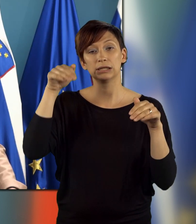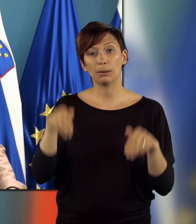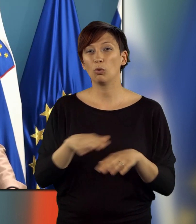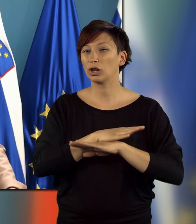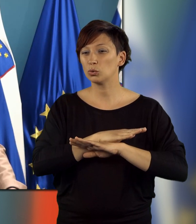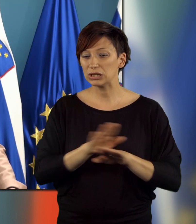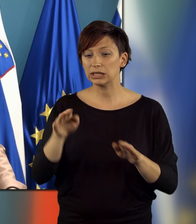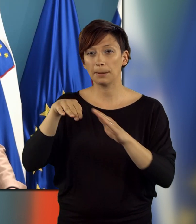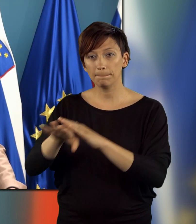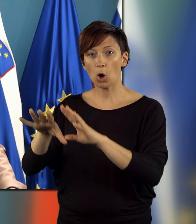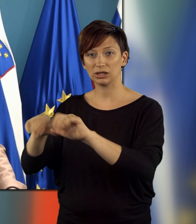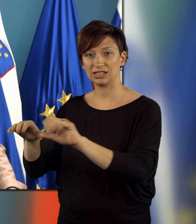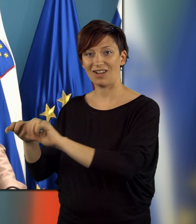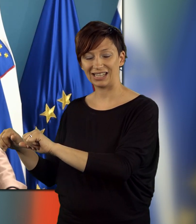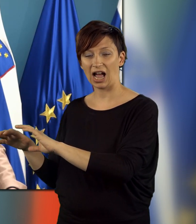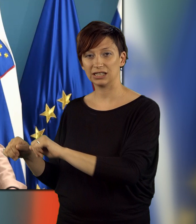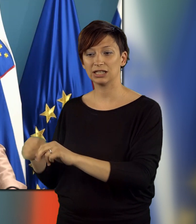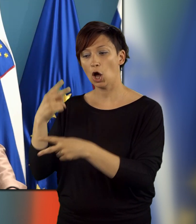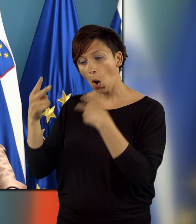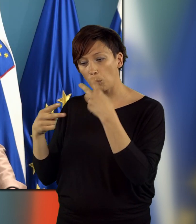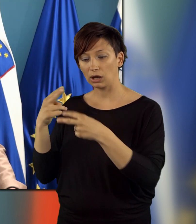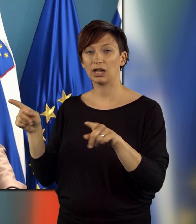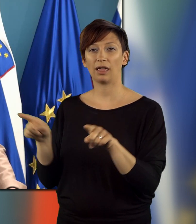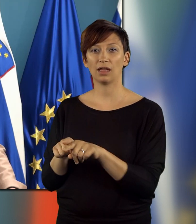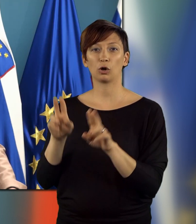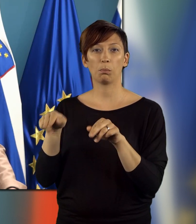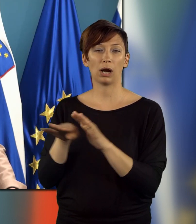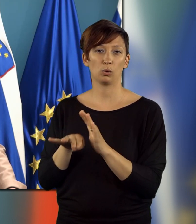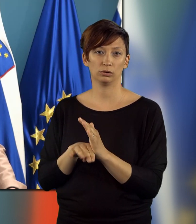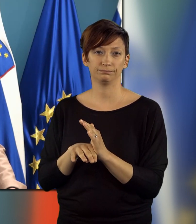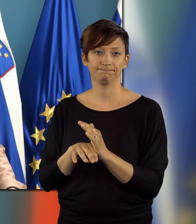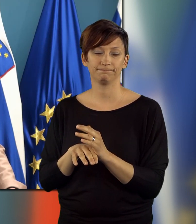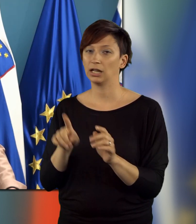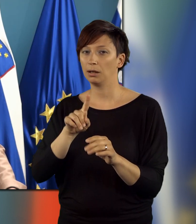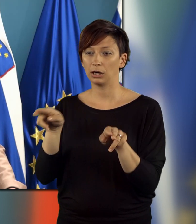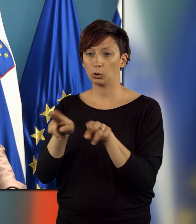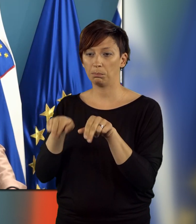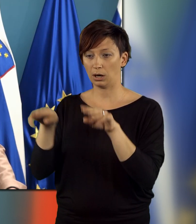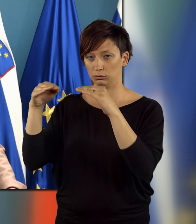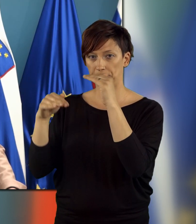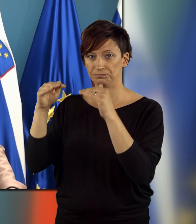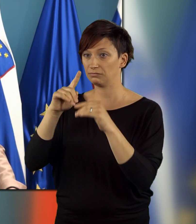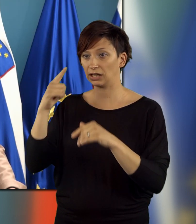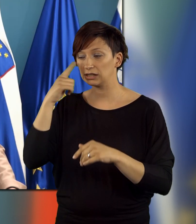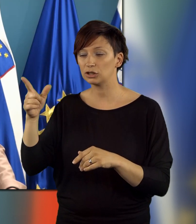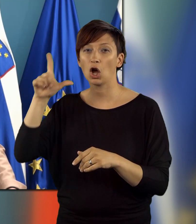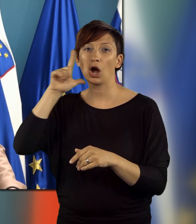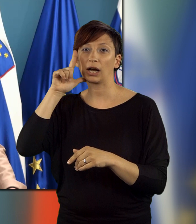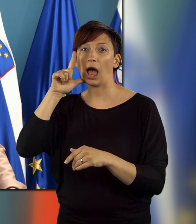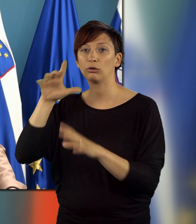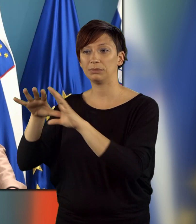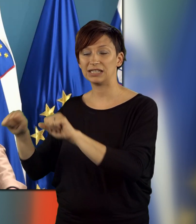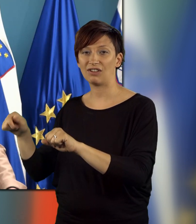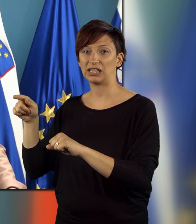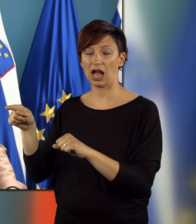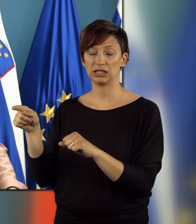biti vsi podizvajalci obravnavani enakopravno, ne glede na to, ali so se z glavnim